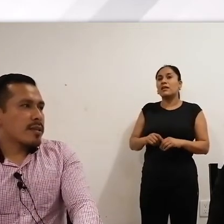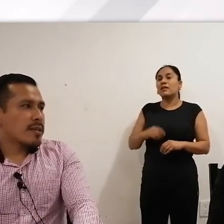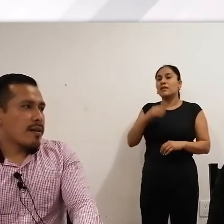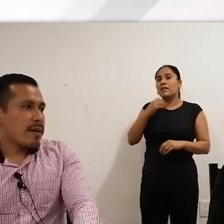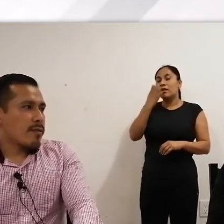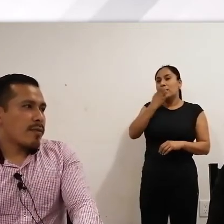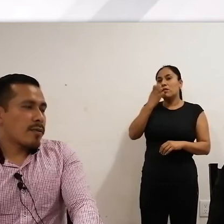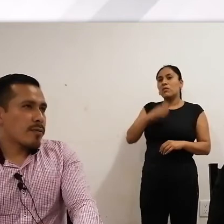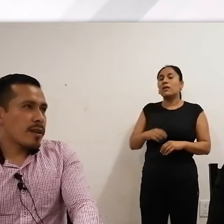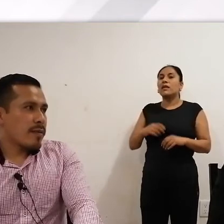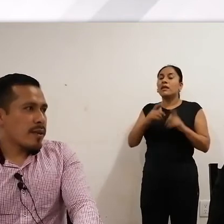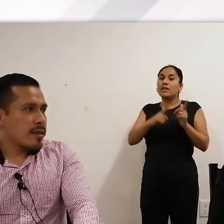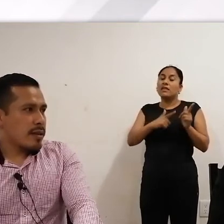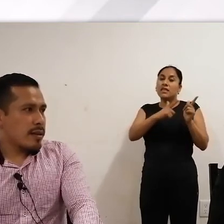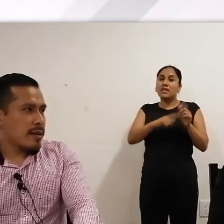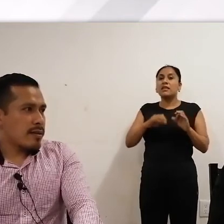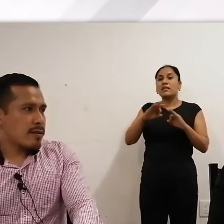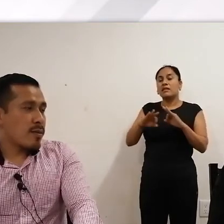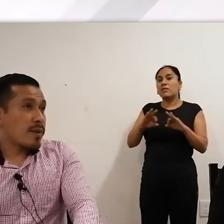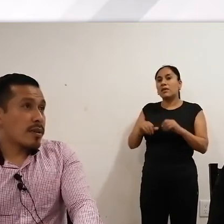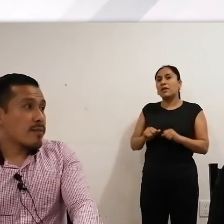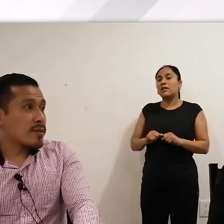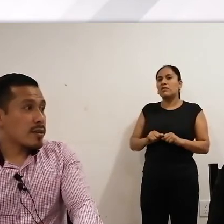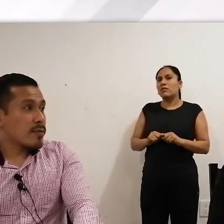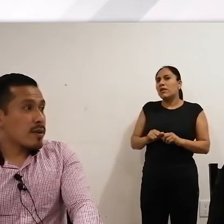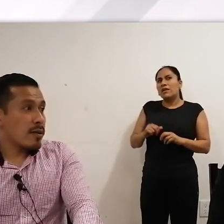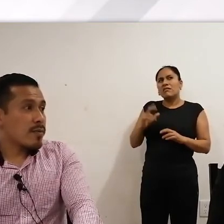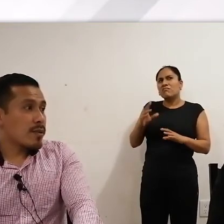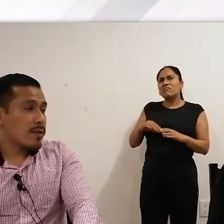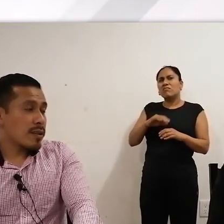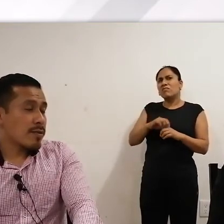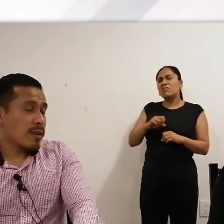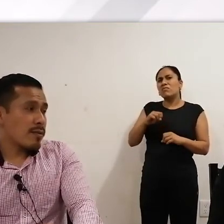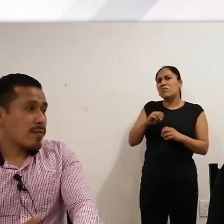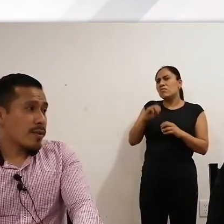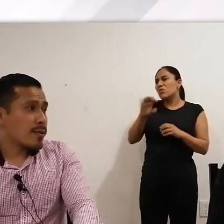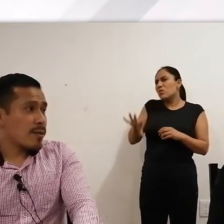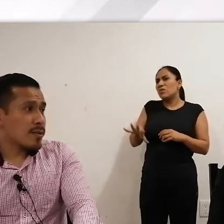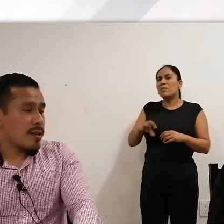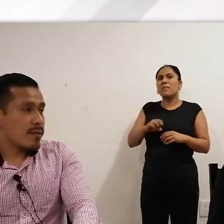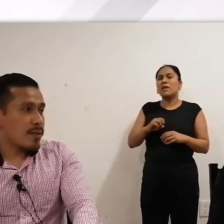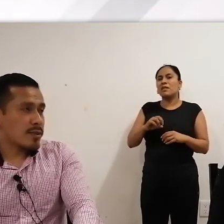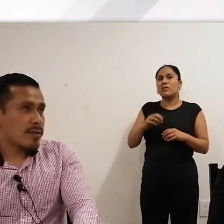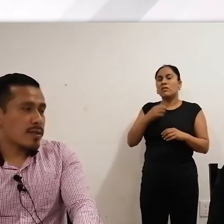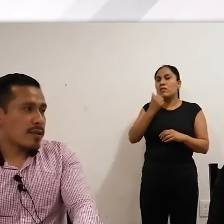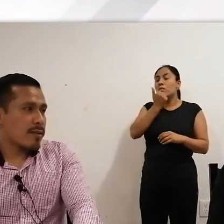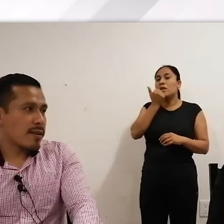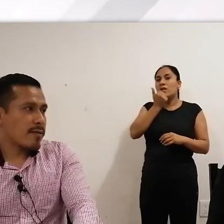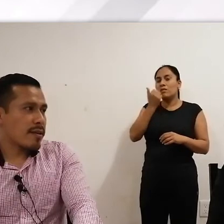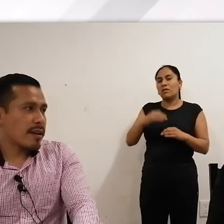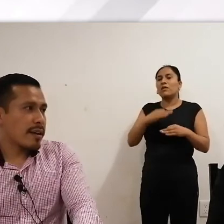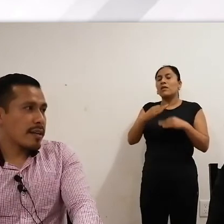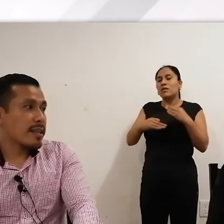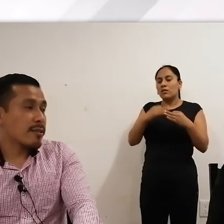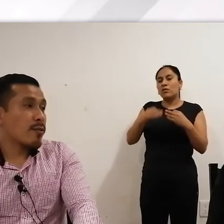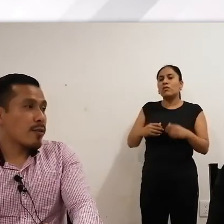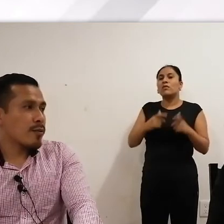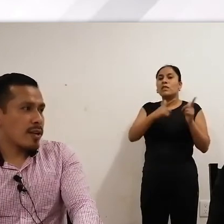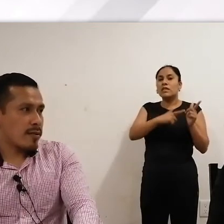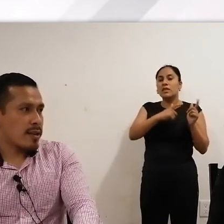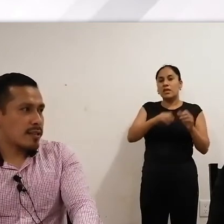continuar con este trabajo. Afortunadamente no perdimos ningún alumno, todos los alumnos continuaron